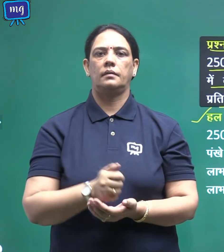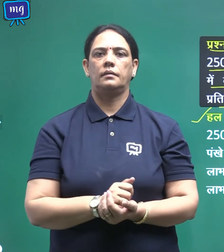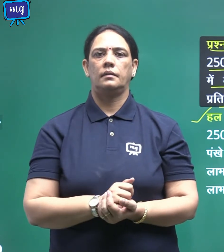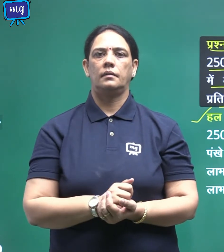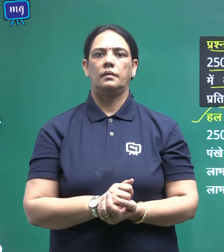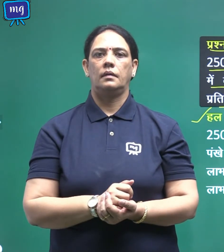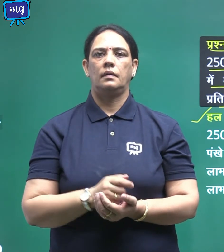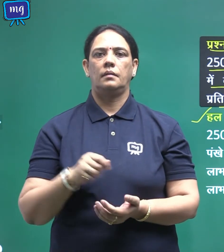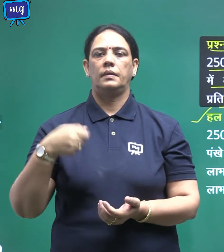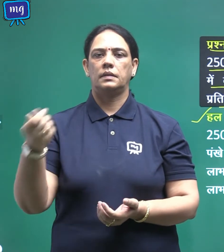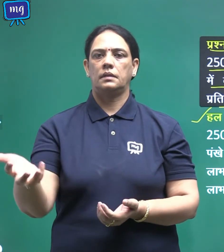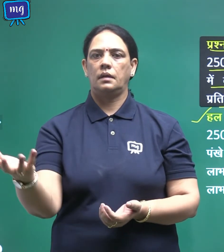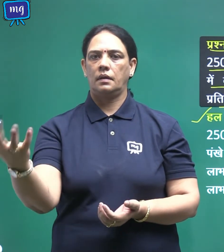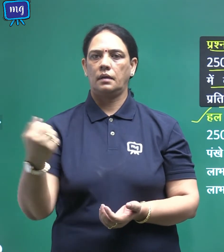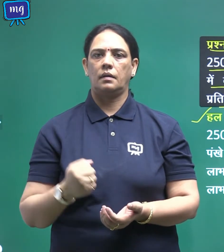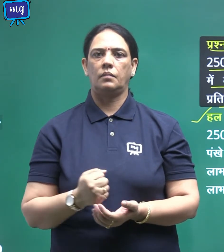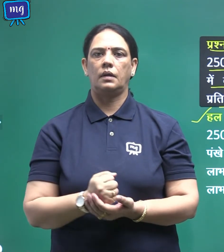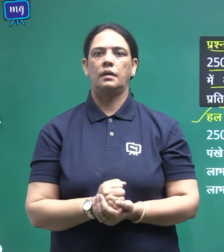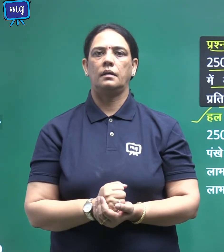क्रय मूल्य